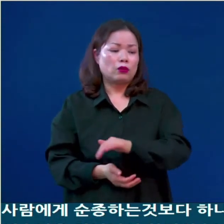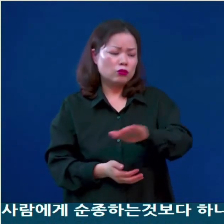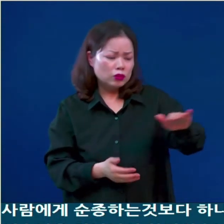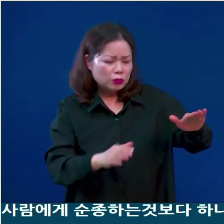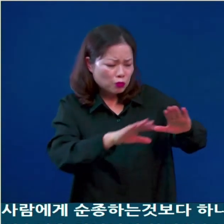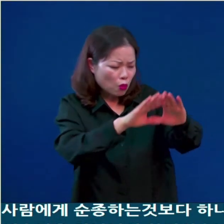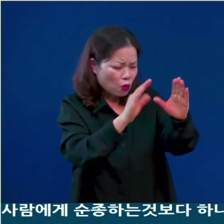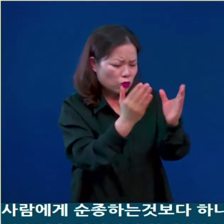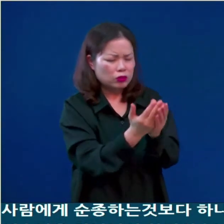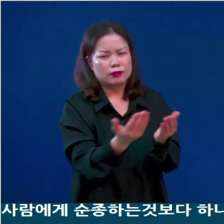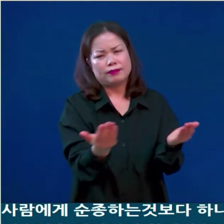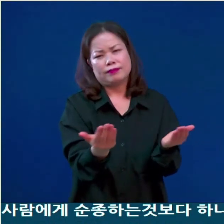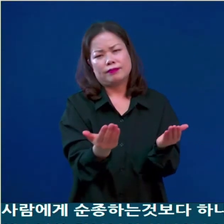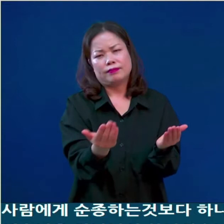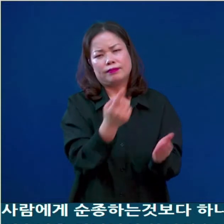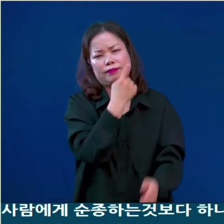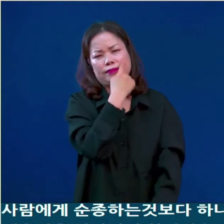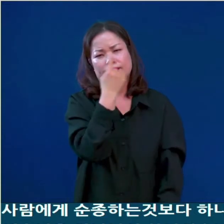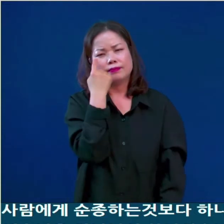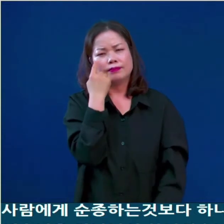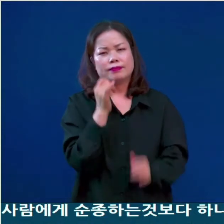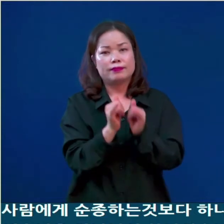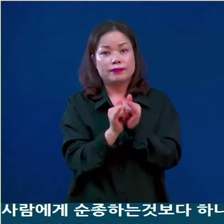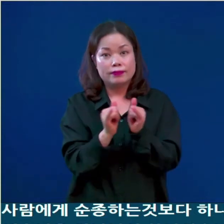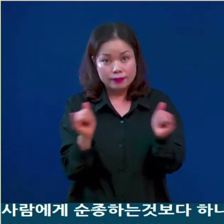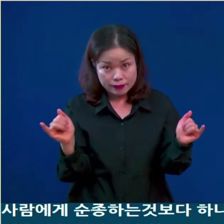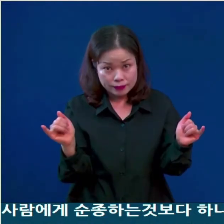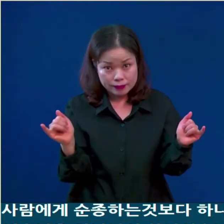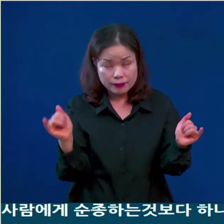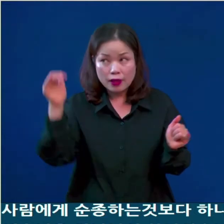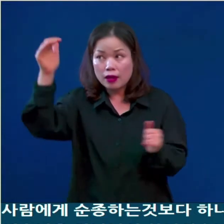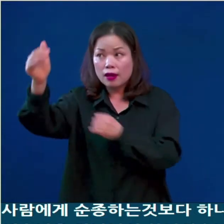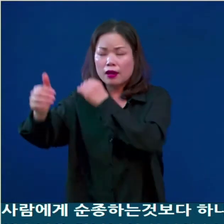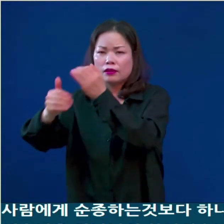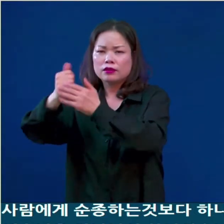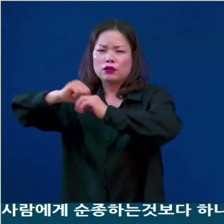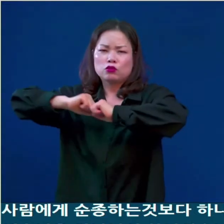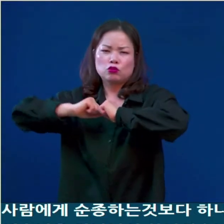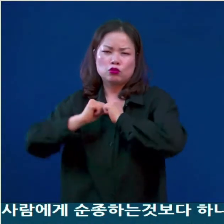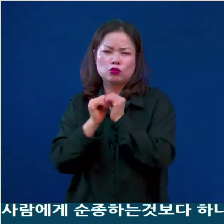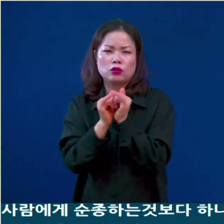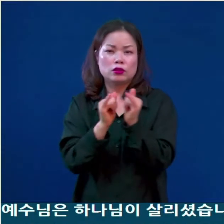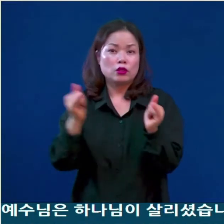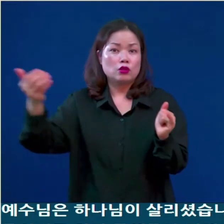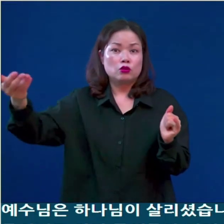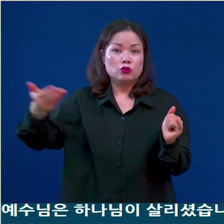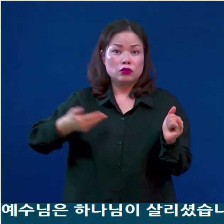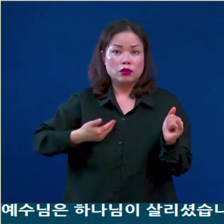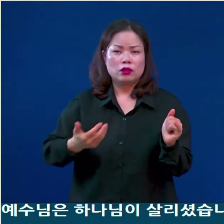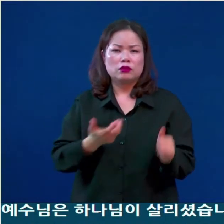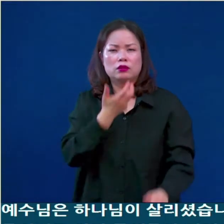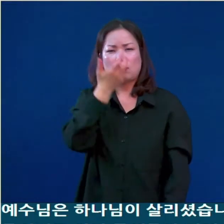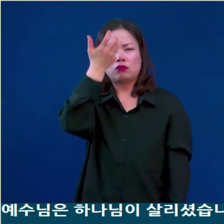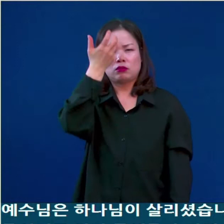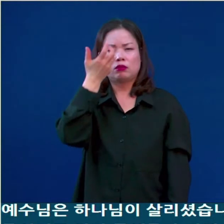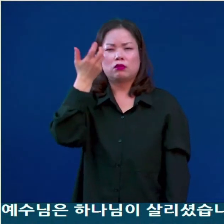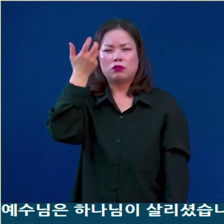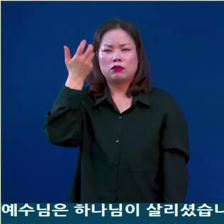이 모든 일의 증인입니다. 또한 하나님께 순종하는 자들에게 주시는 성령